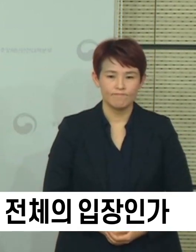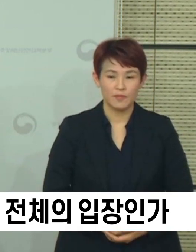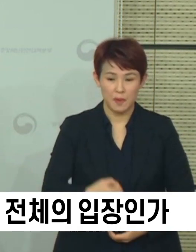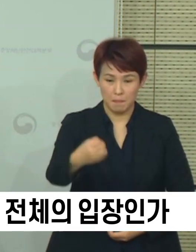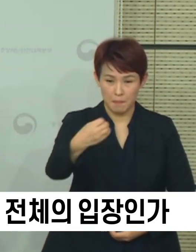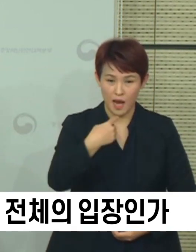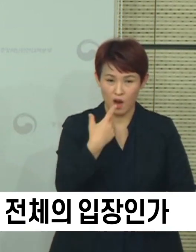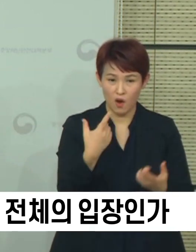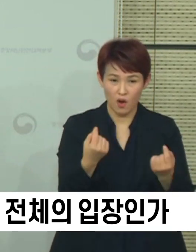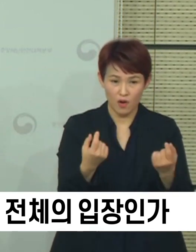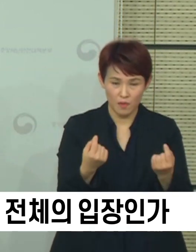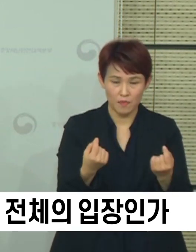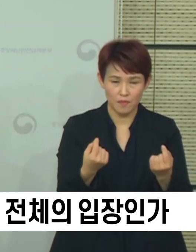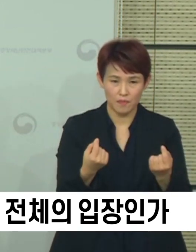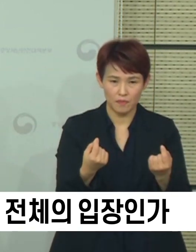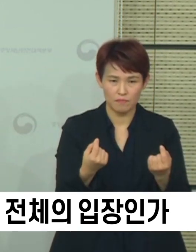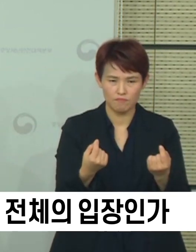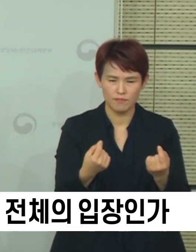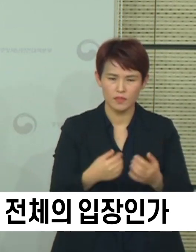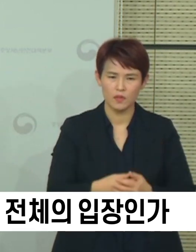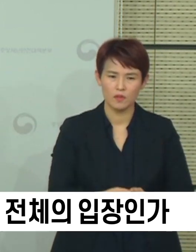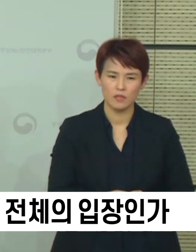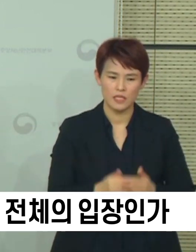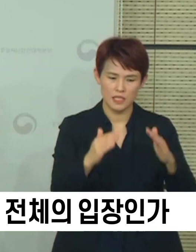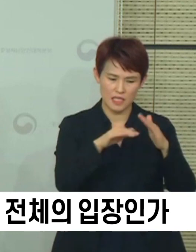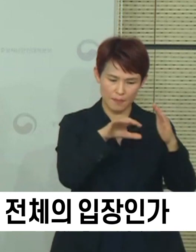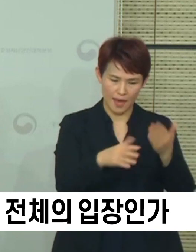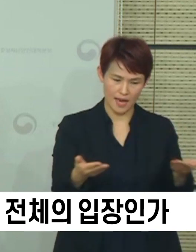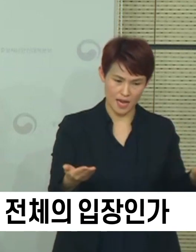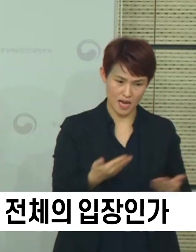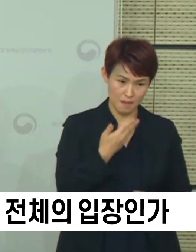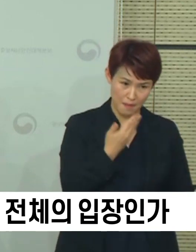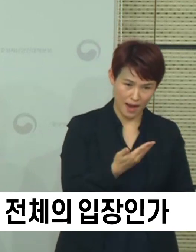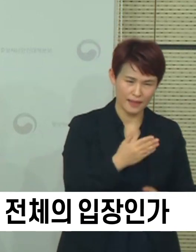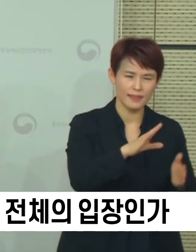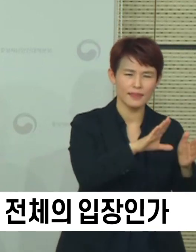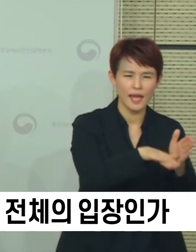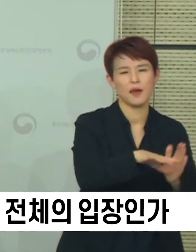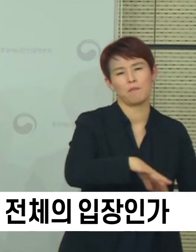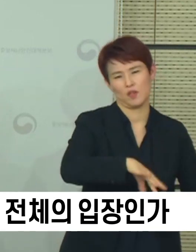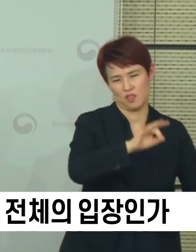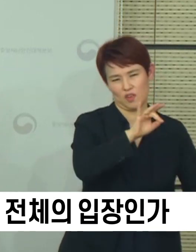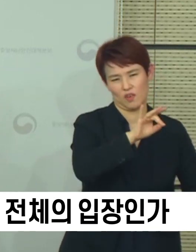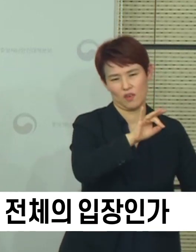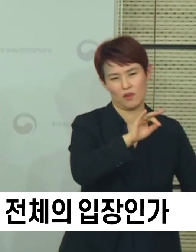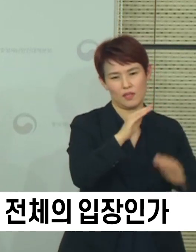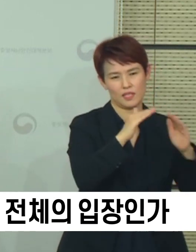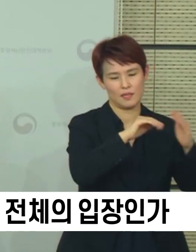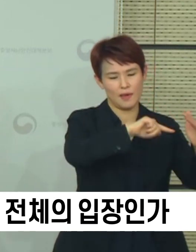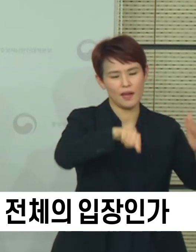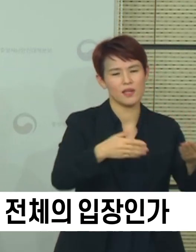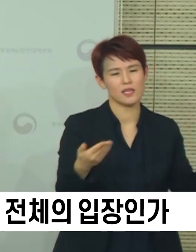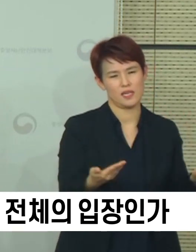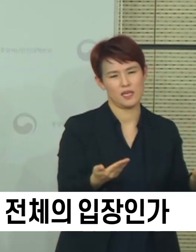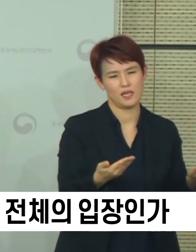말씀하신 대로 그러한 근무 형태가 가능한 경우에 우선적으로 좀 채택을 해달라라는